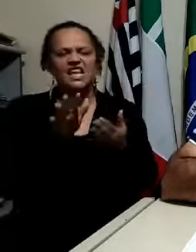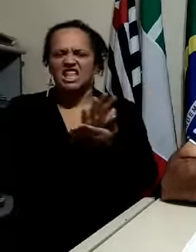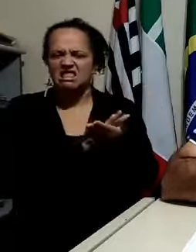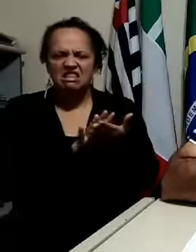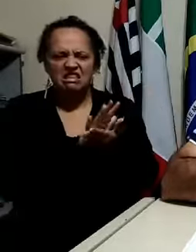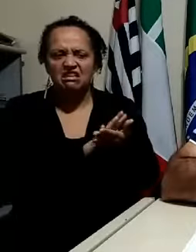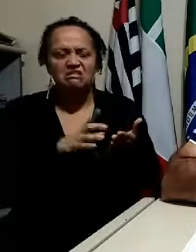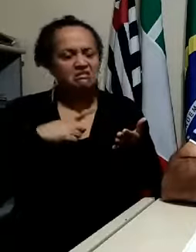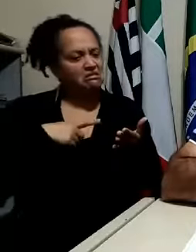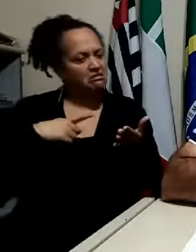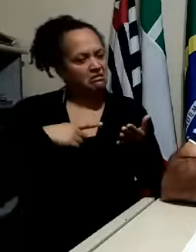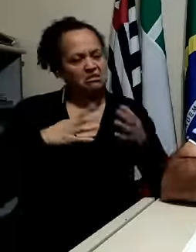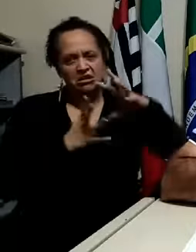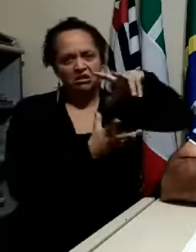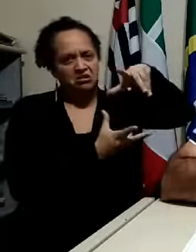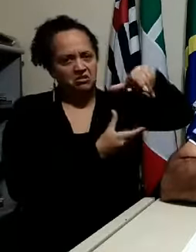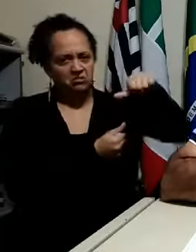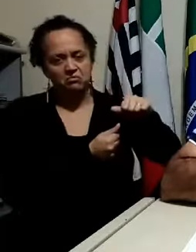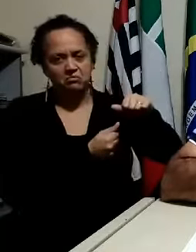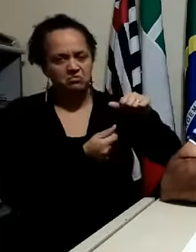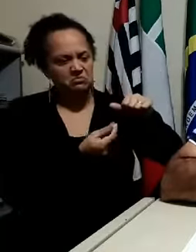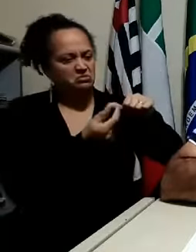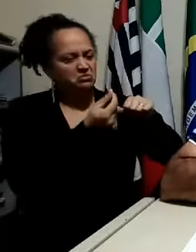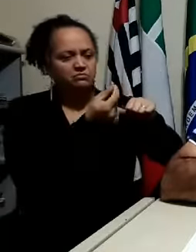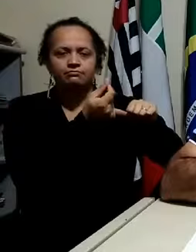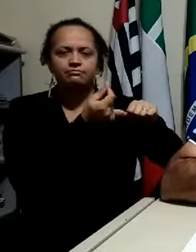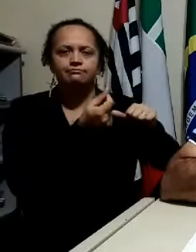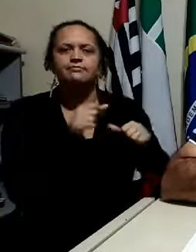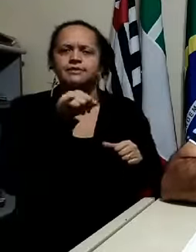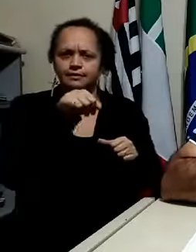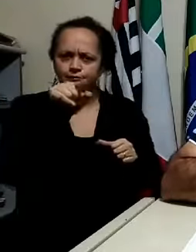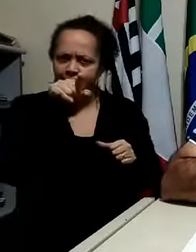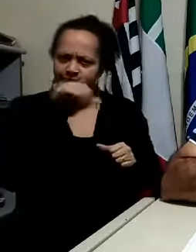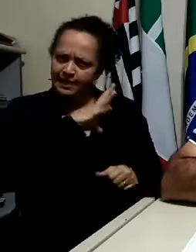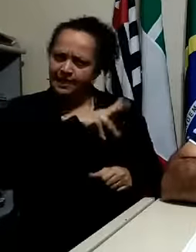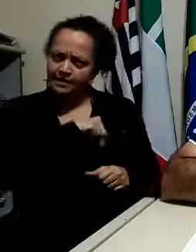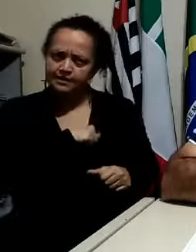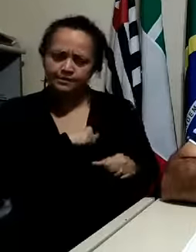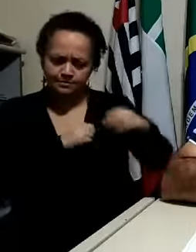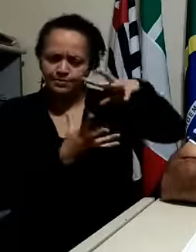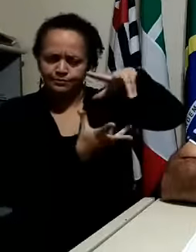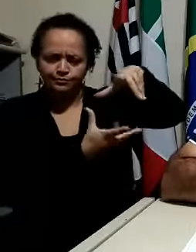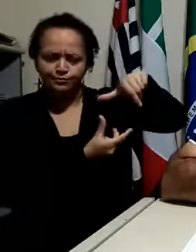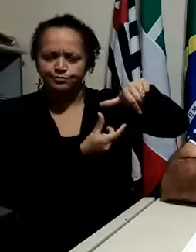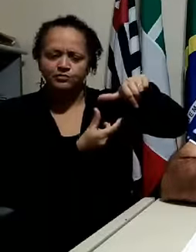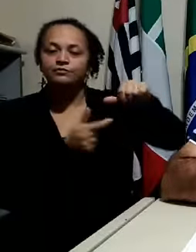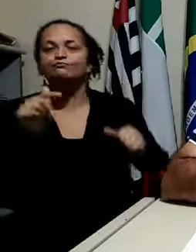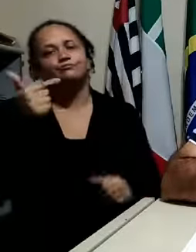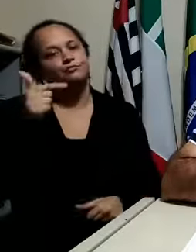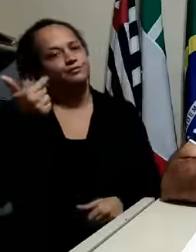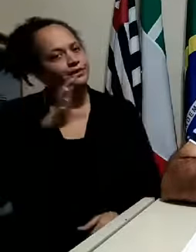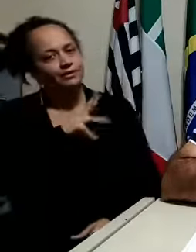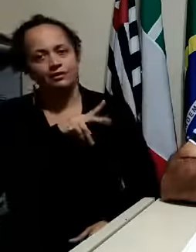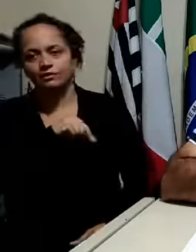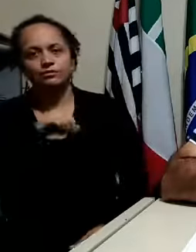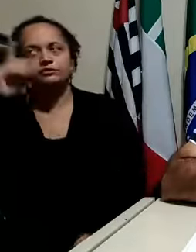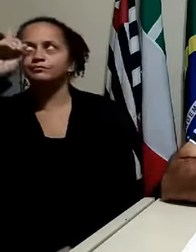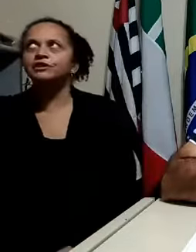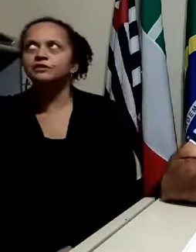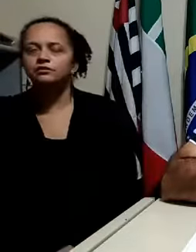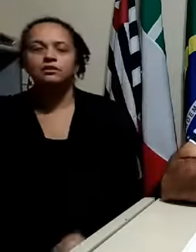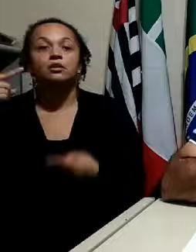o mundo, o amor do Pai não está nele. Porque tudo o que há no mundo, a concupiscência